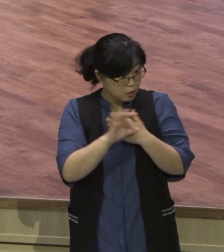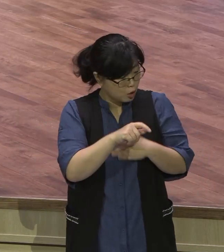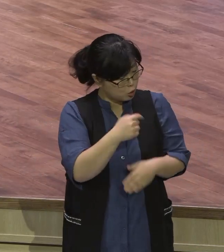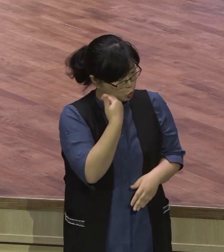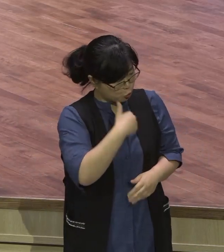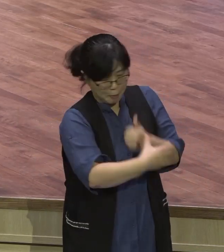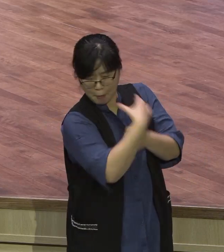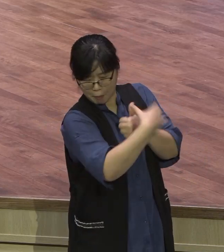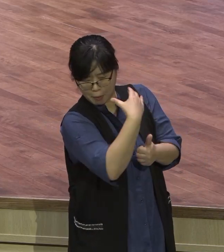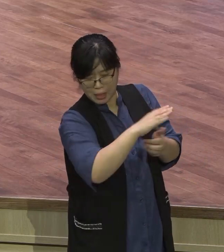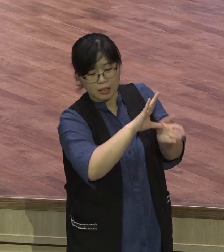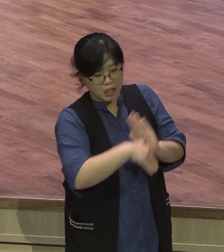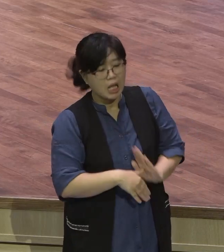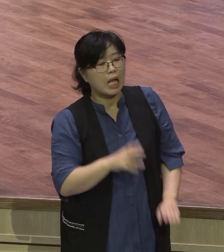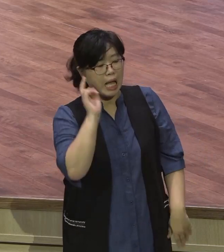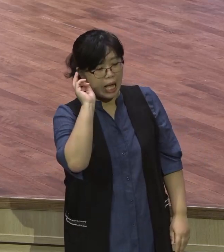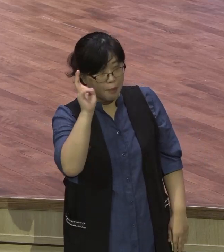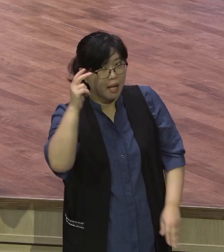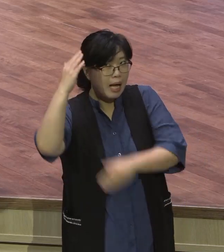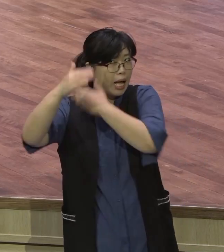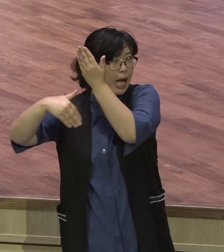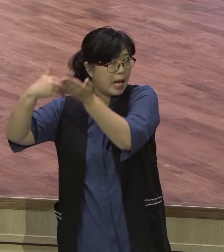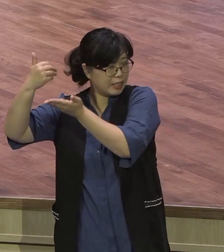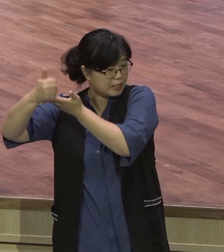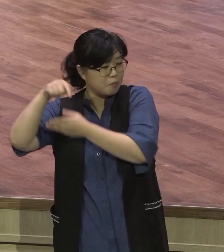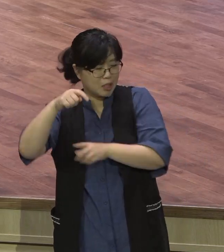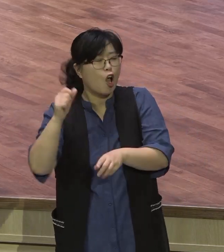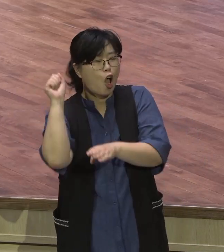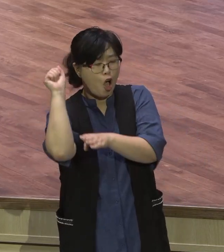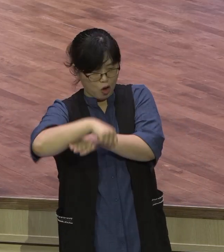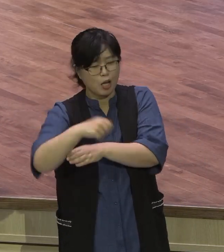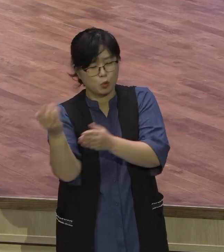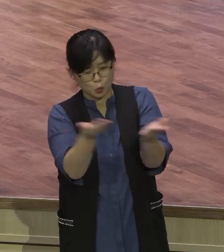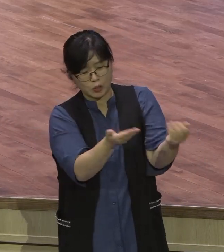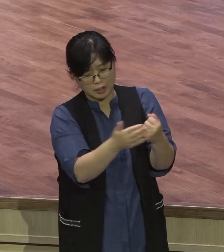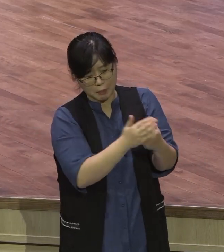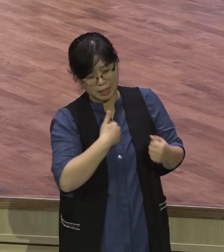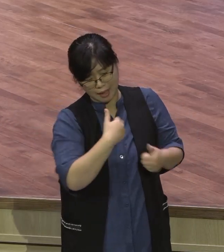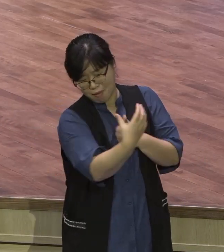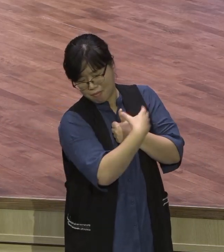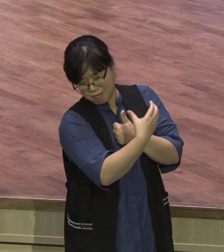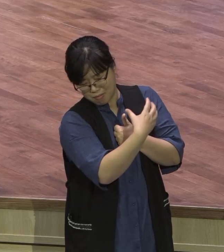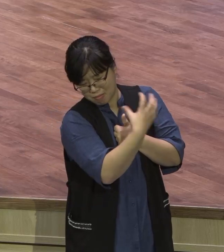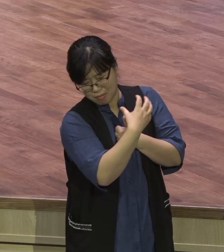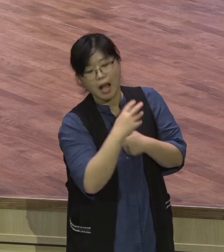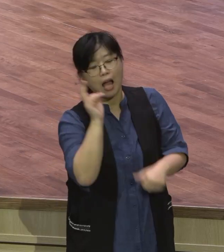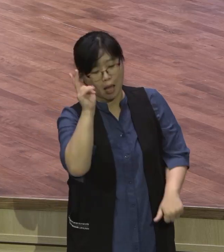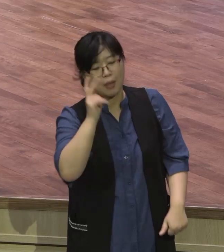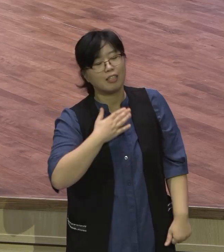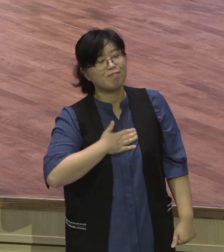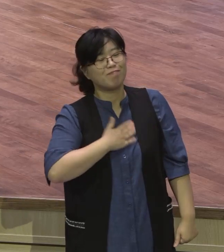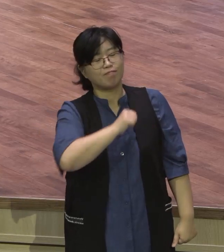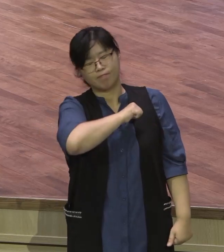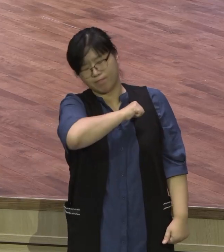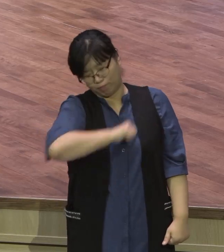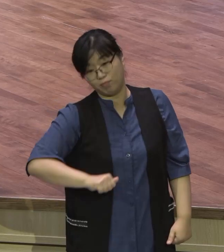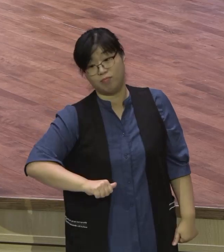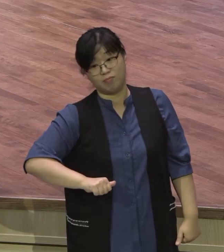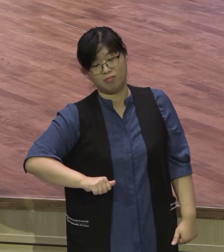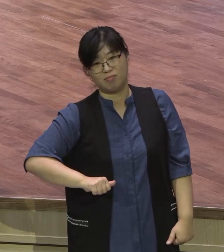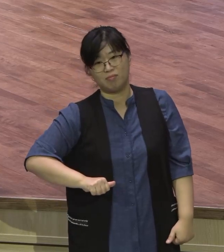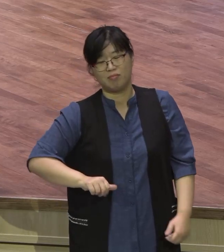되지 저 인간이 죽일 거야 그러면 교회 끊는다 그러면 교회는 100명도 안 모여 개척계 못 벗어나요